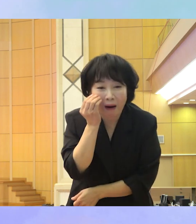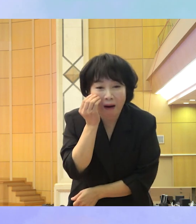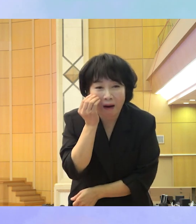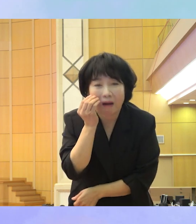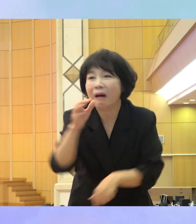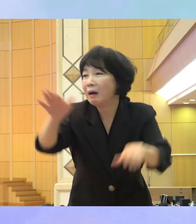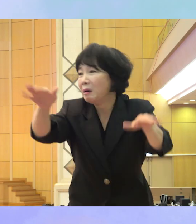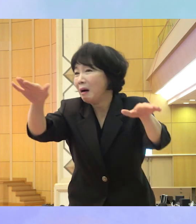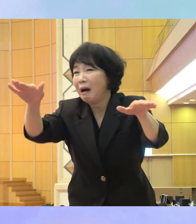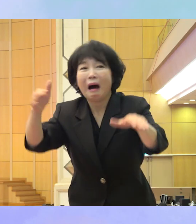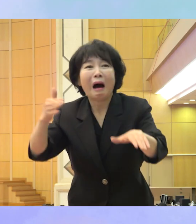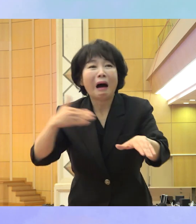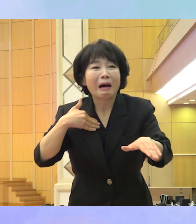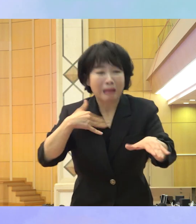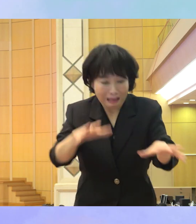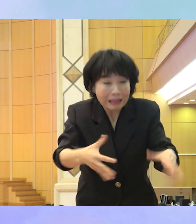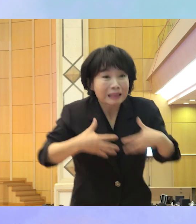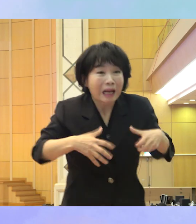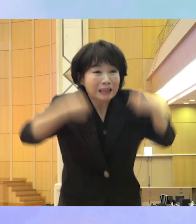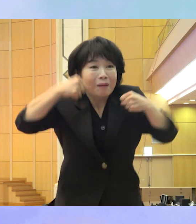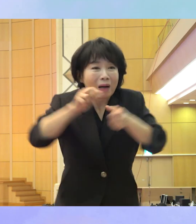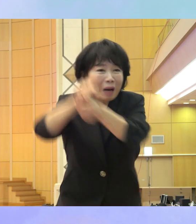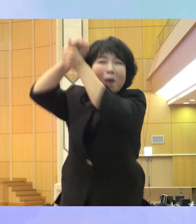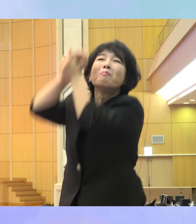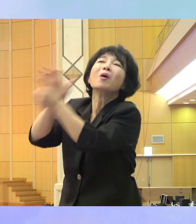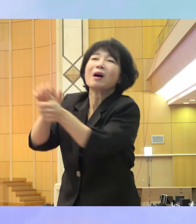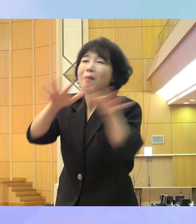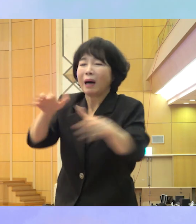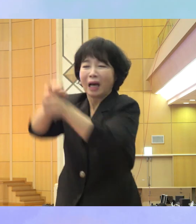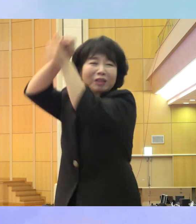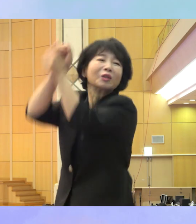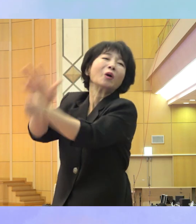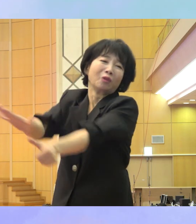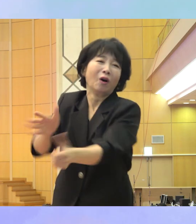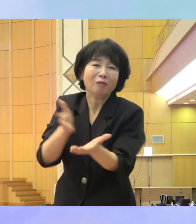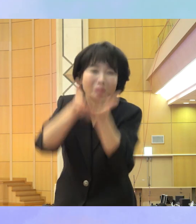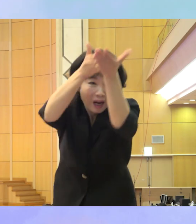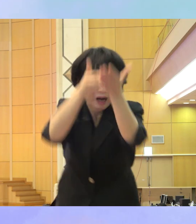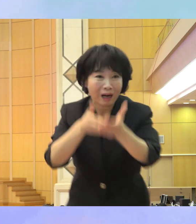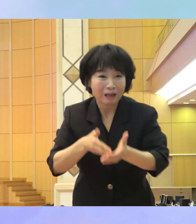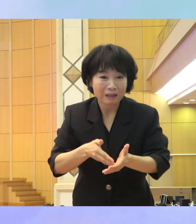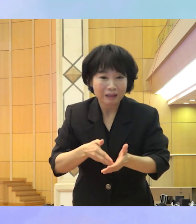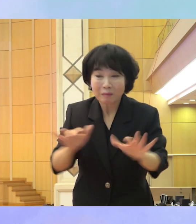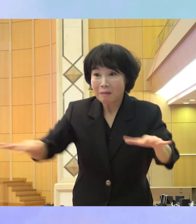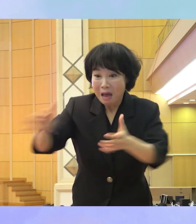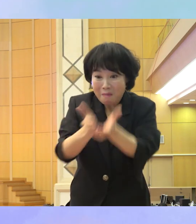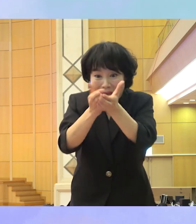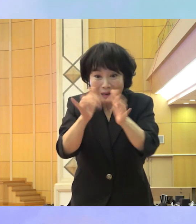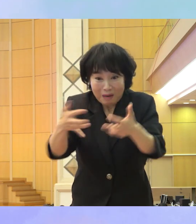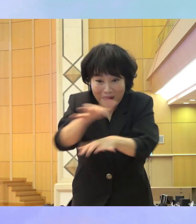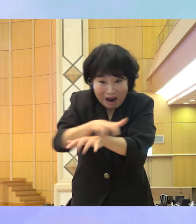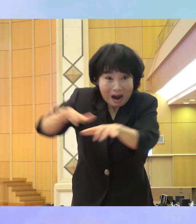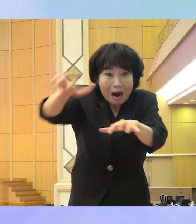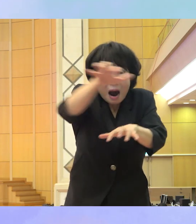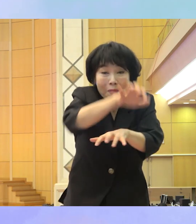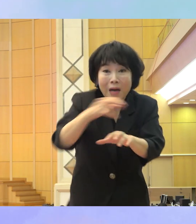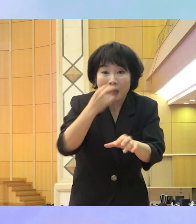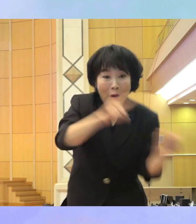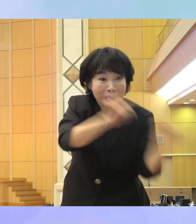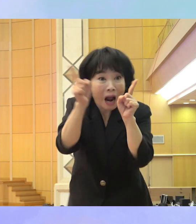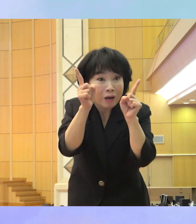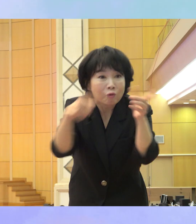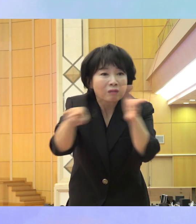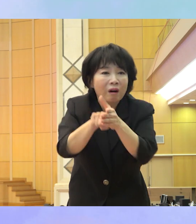나를 저 바다에 던지시오. 이 많은 사람들을, 배 안에 있는 사람들을 다 살리기